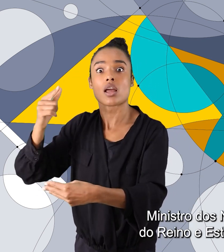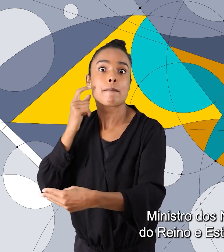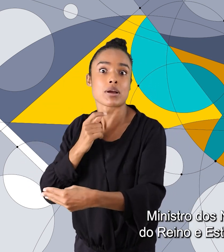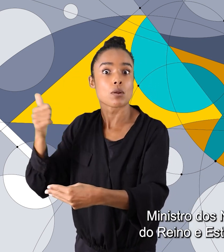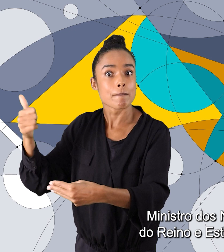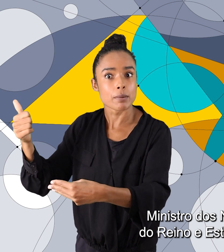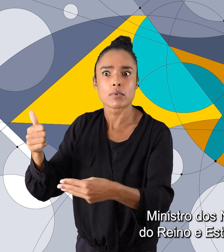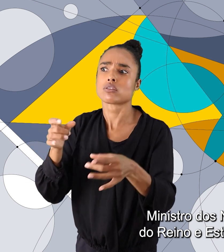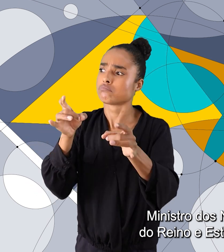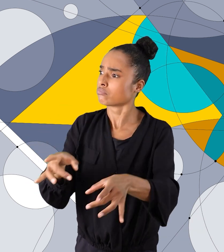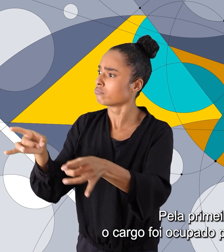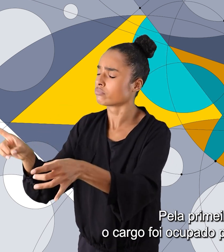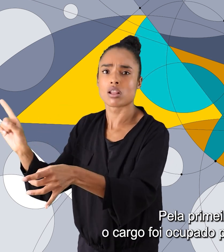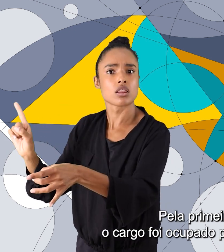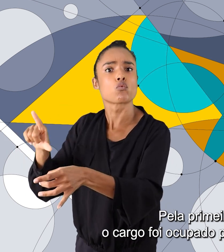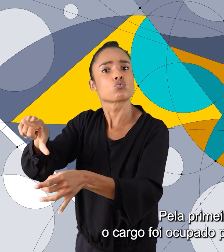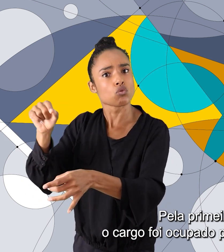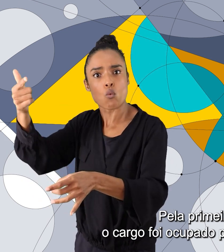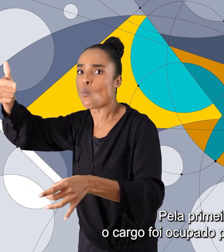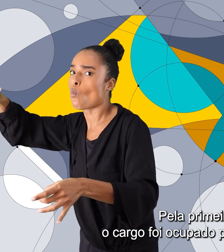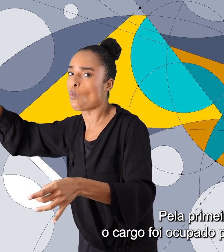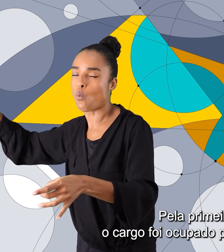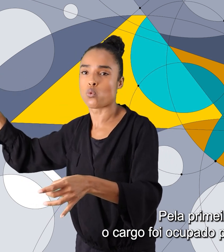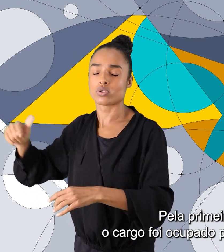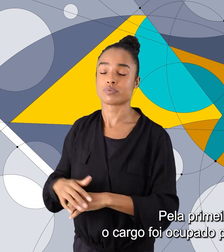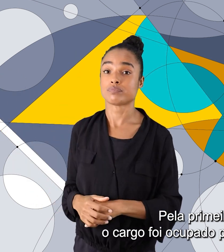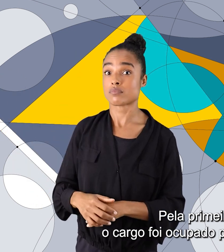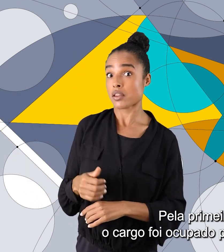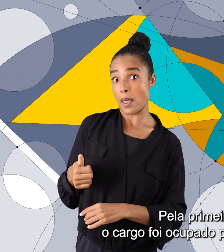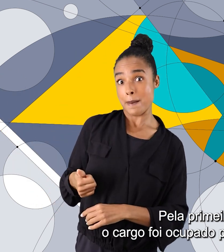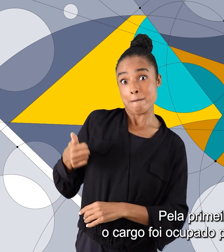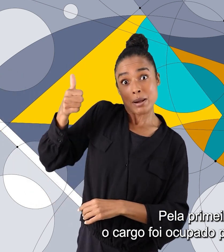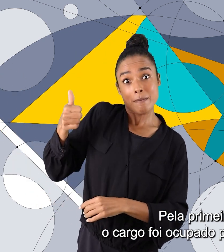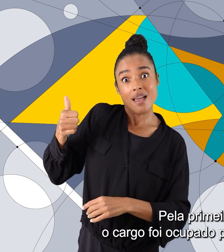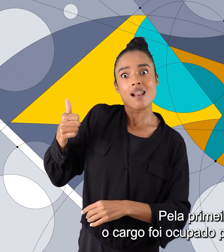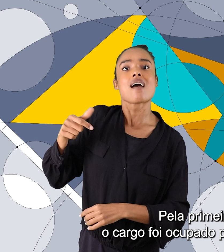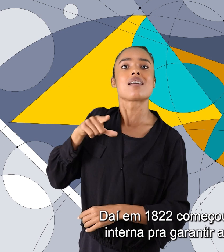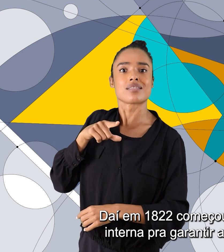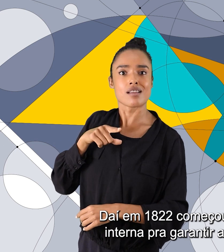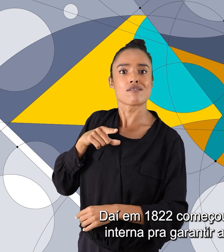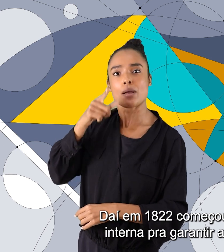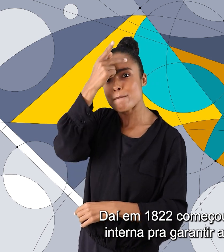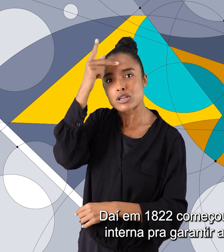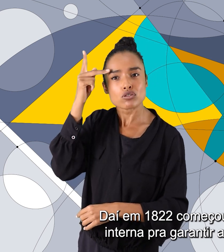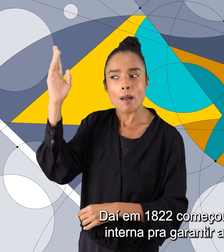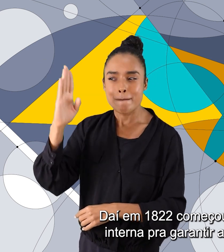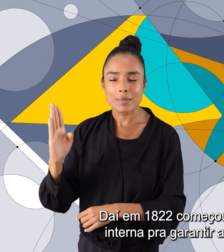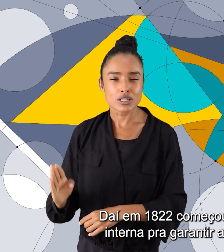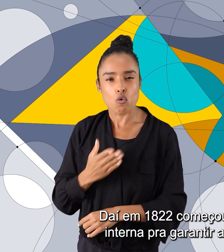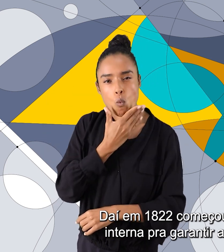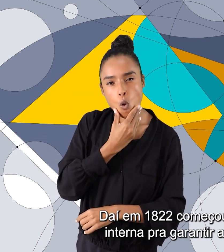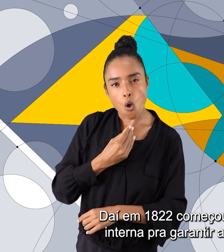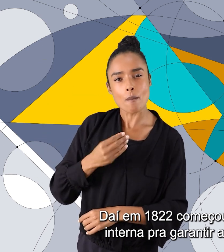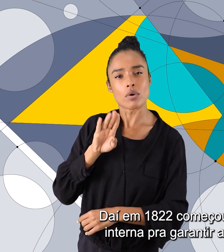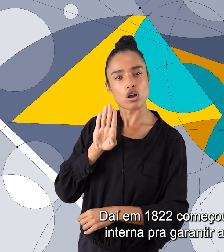Negócios do Reino e Estrangeiros. Pela primeira vez, o cargo foi ocupado por um brasileiro. Daí, em 22, começou